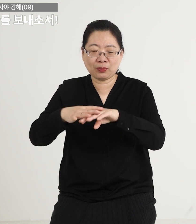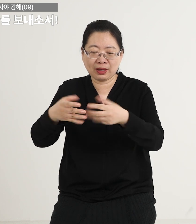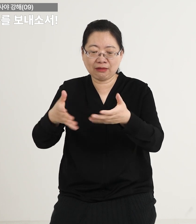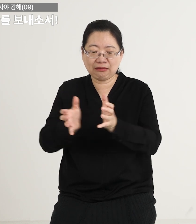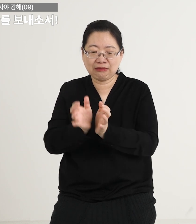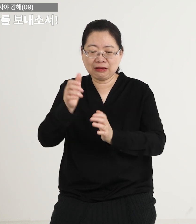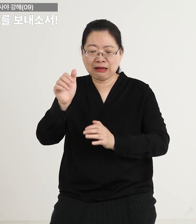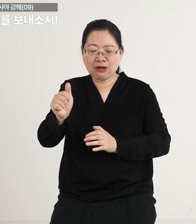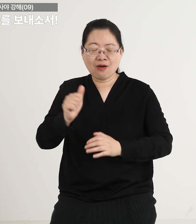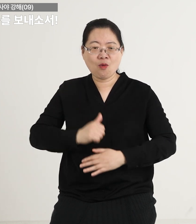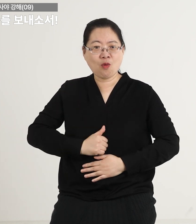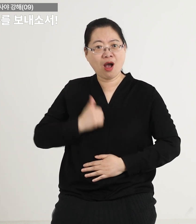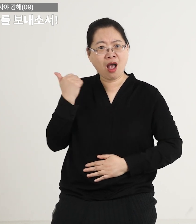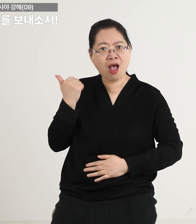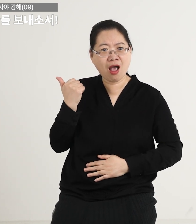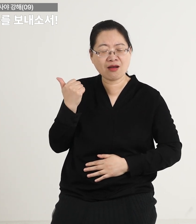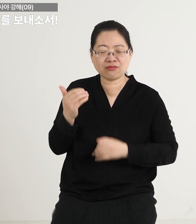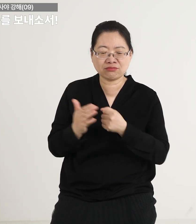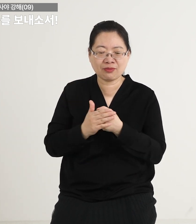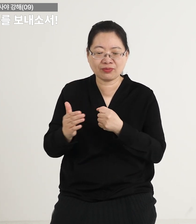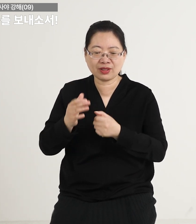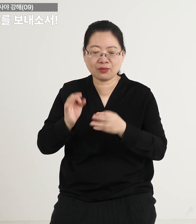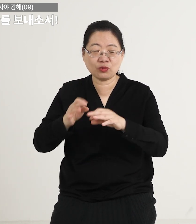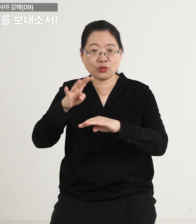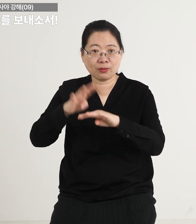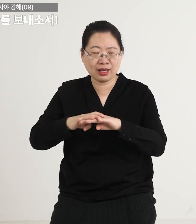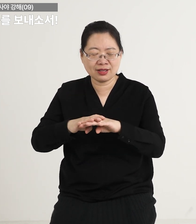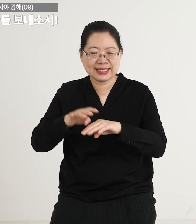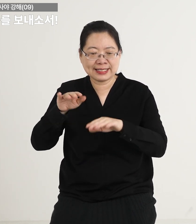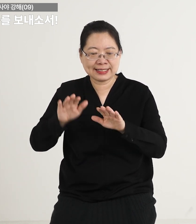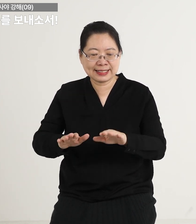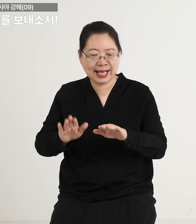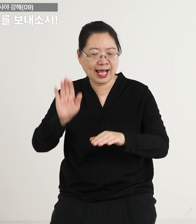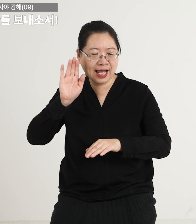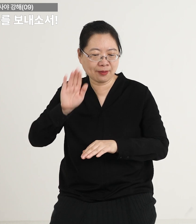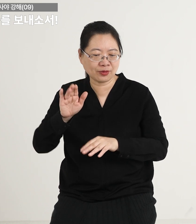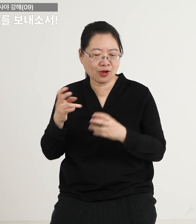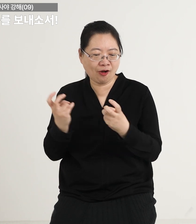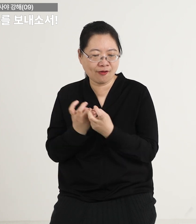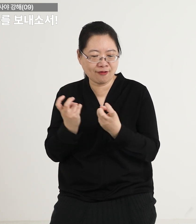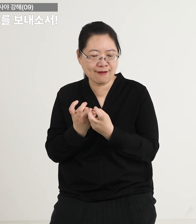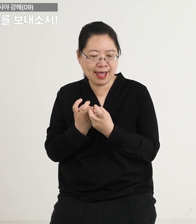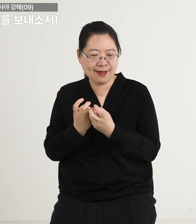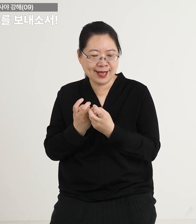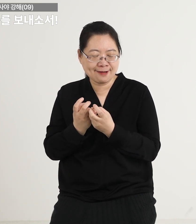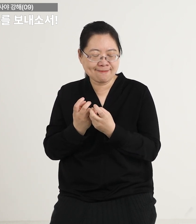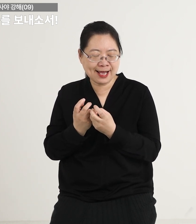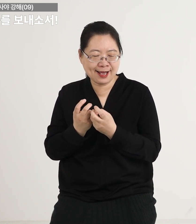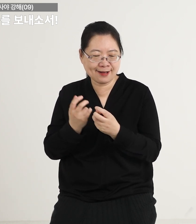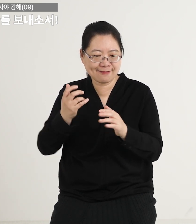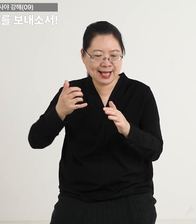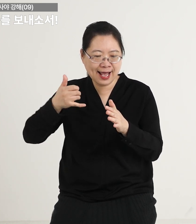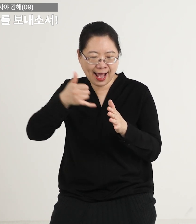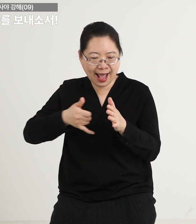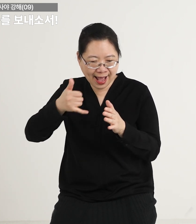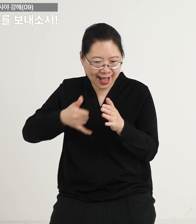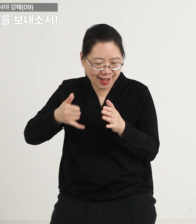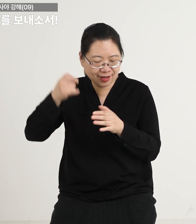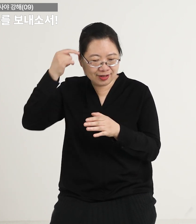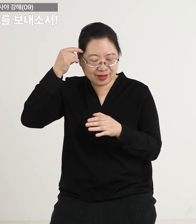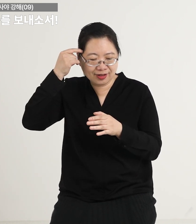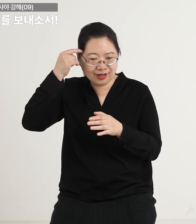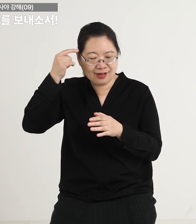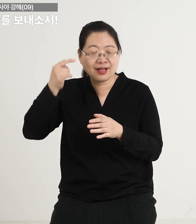어떻게 할 것이다에 대한 아주 격렬한 주인의 마음이 담아진 노래가 있었는데